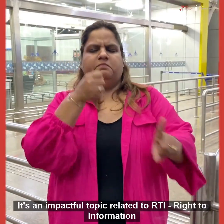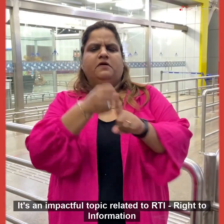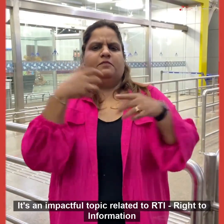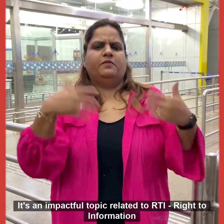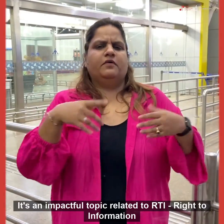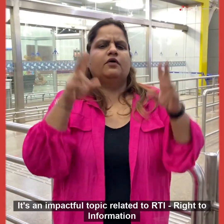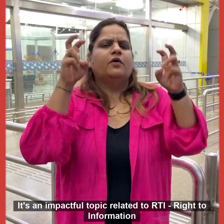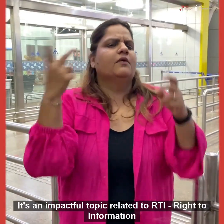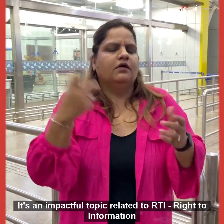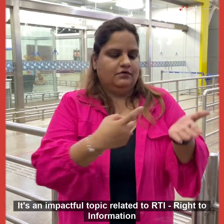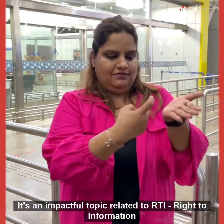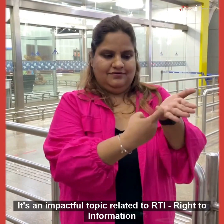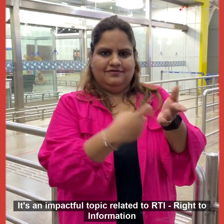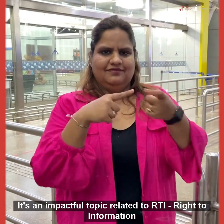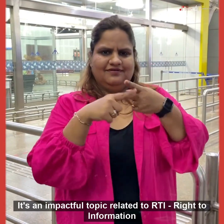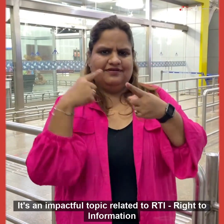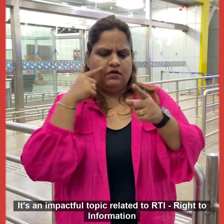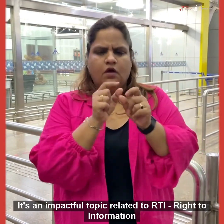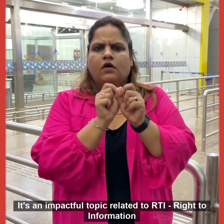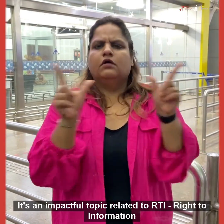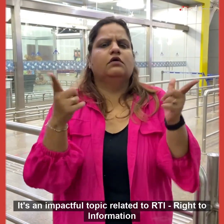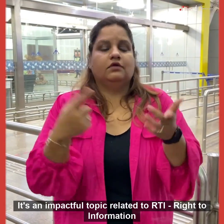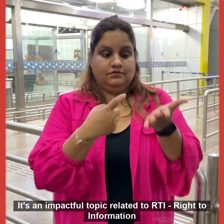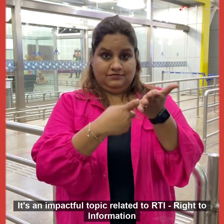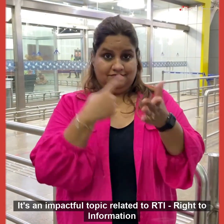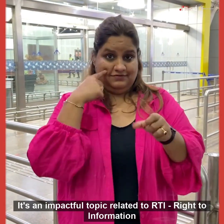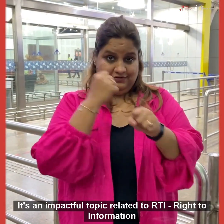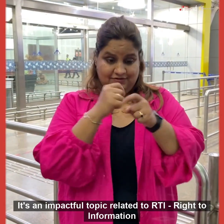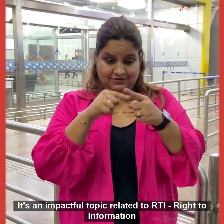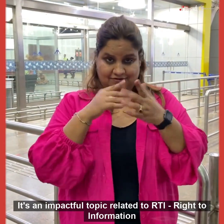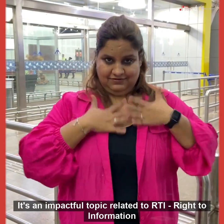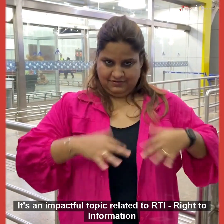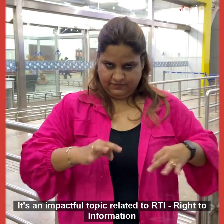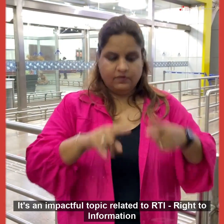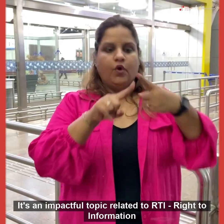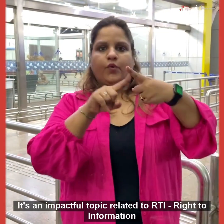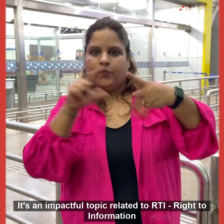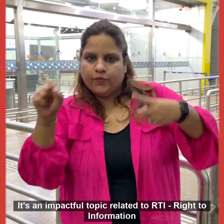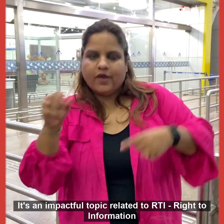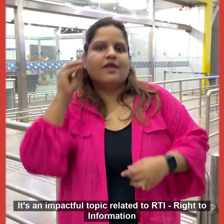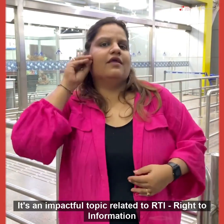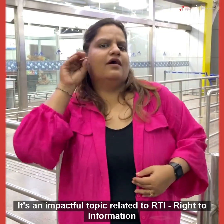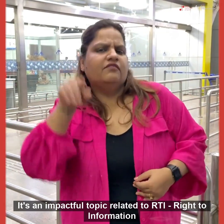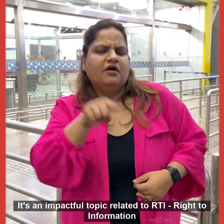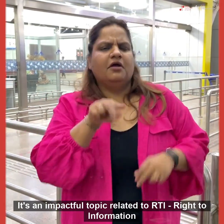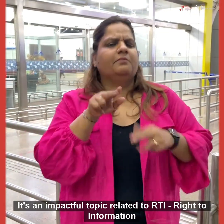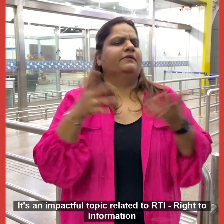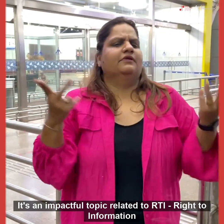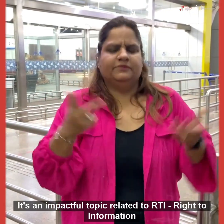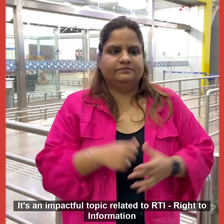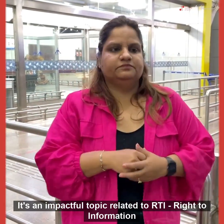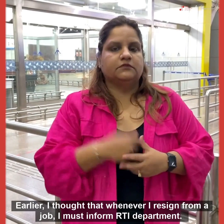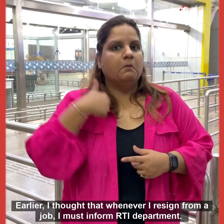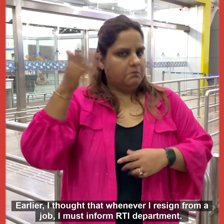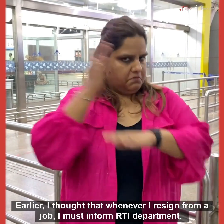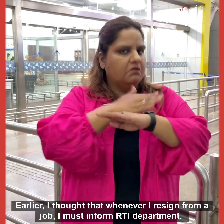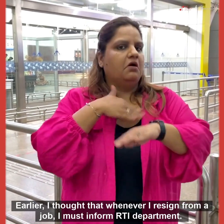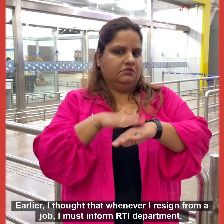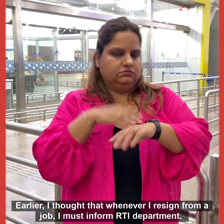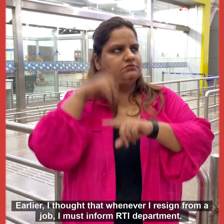ये बहुत ही ज़्यादा प्रभावपूर्ण विषय रहा, आरटीआई से संबंधित सूचना का अधिकार, जिसका मतलब है